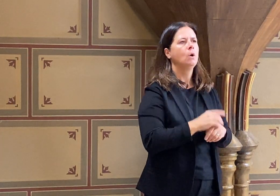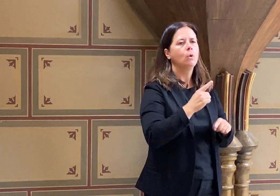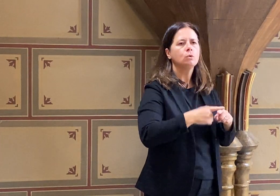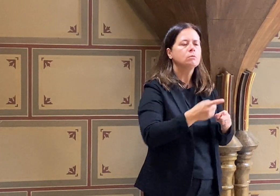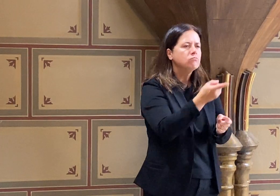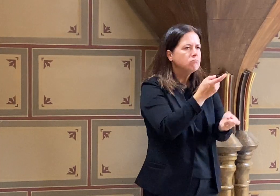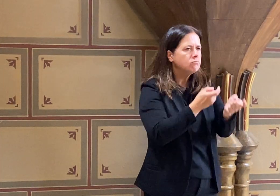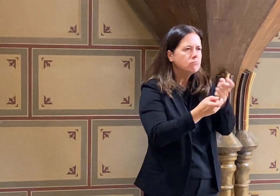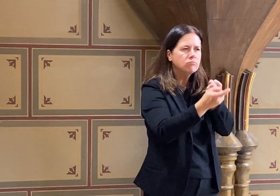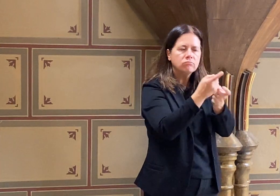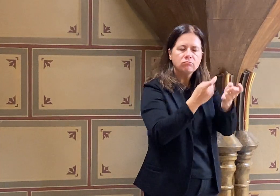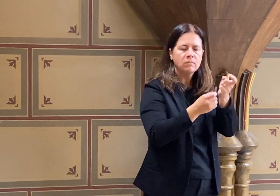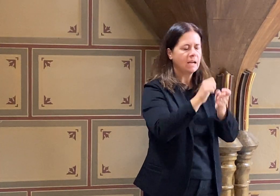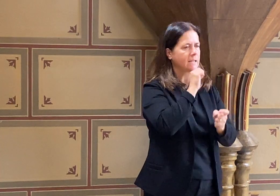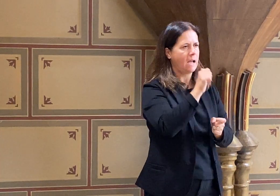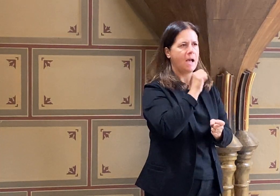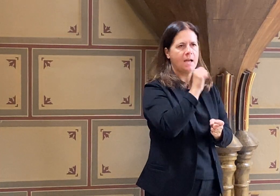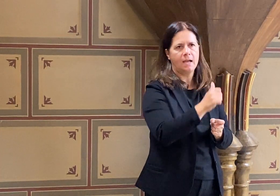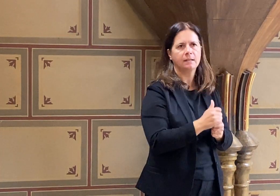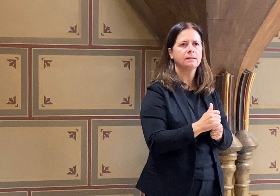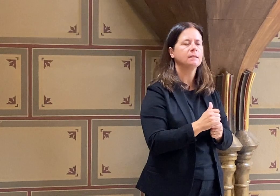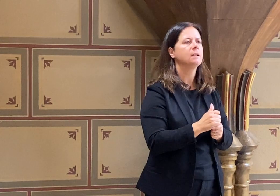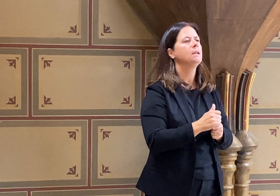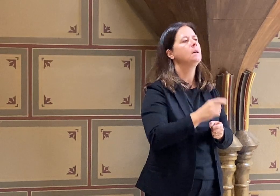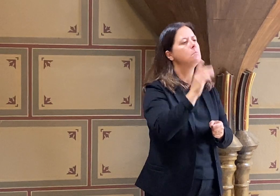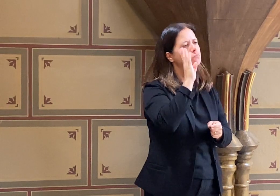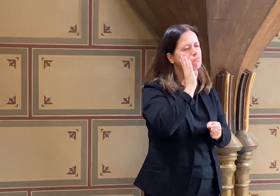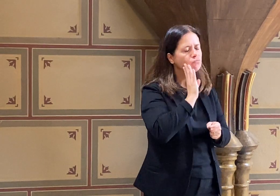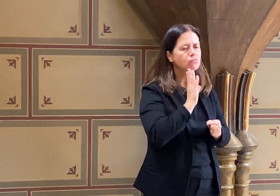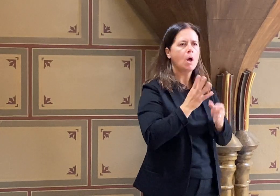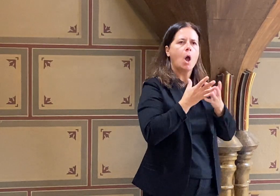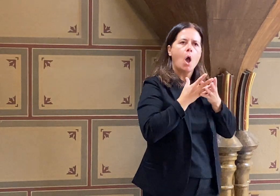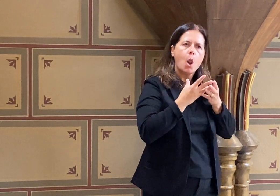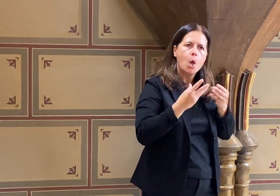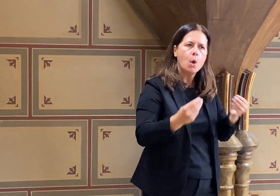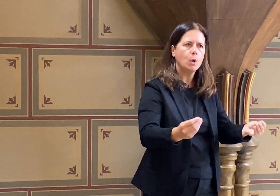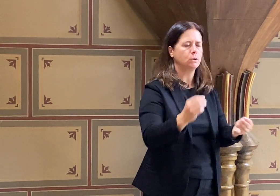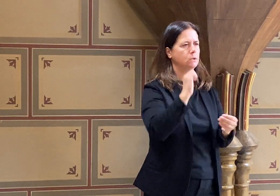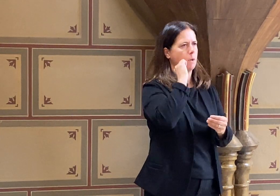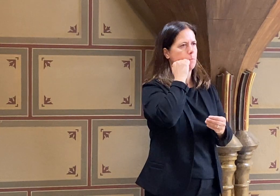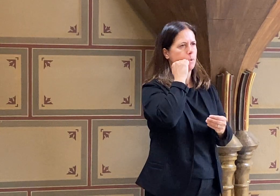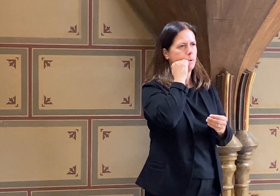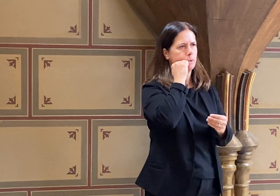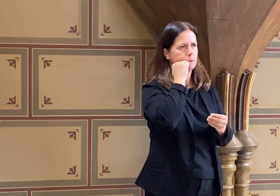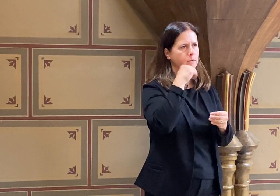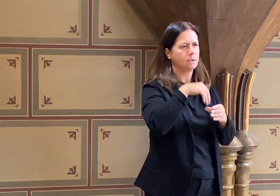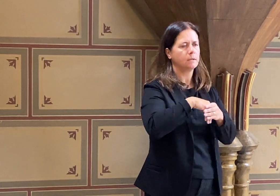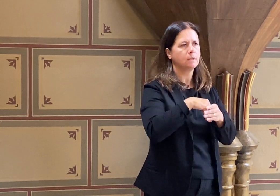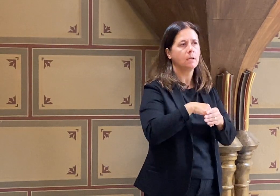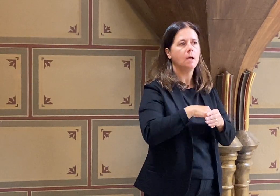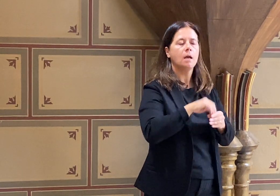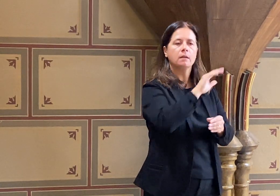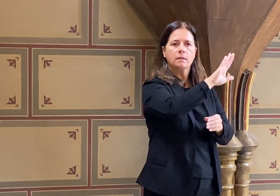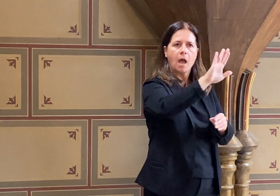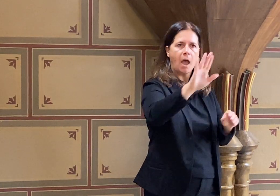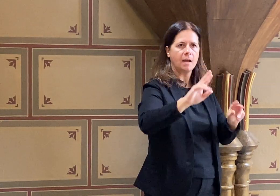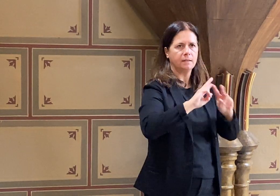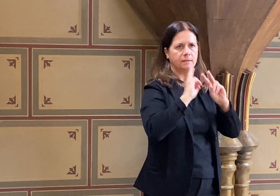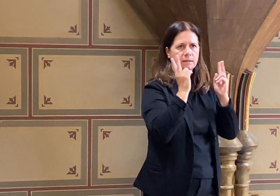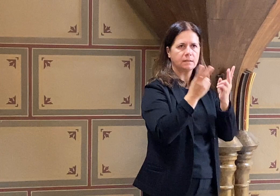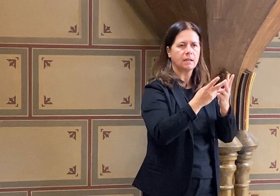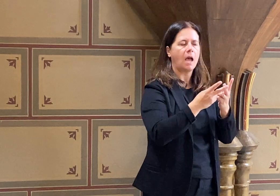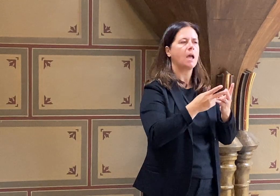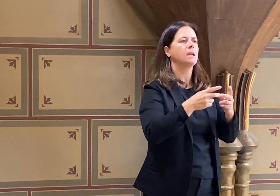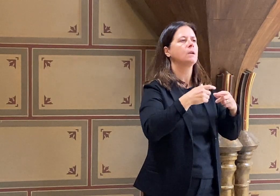Und führe uns nicht in Versuchung, sondern erlöse uns von dem Bösen. Denn dein ist das